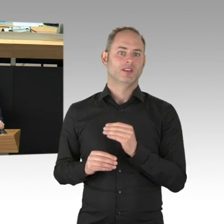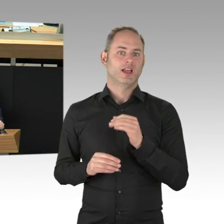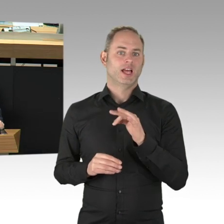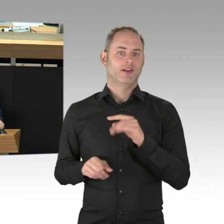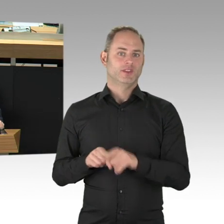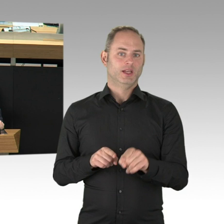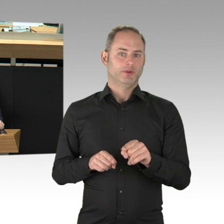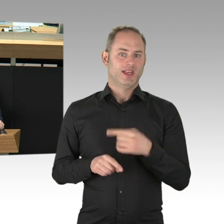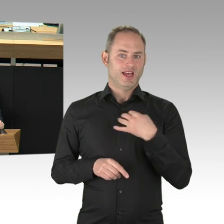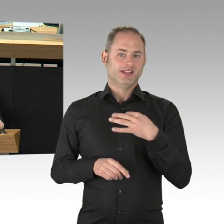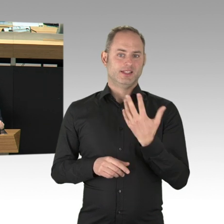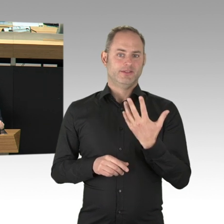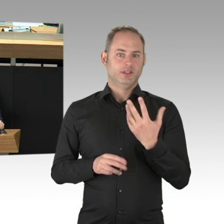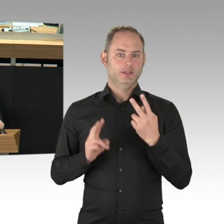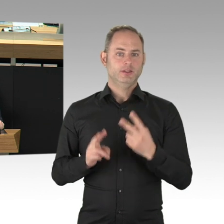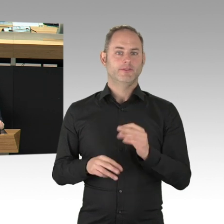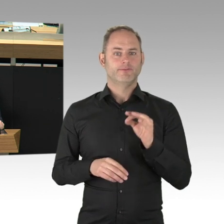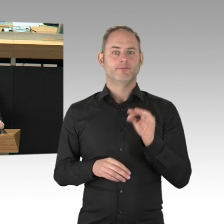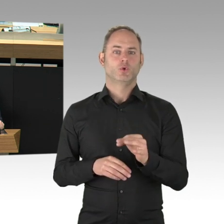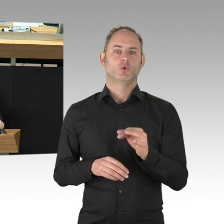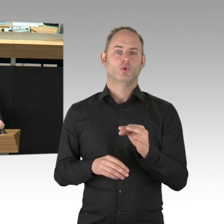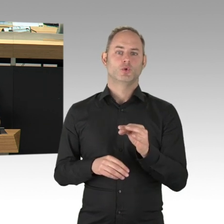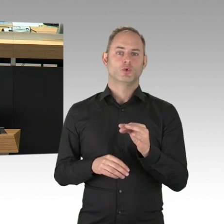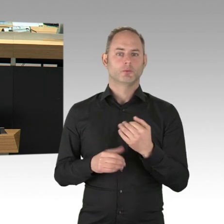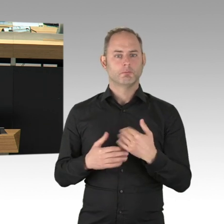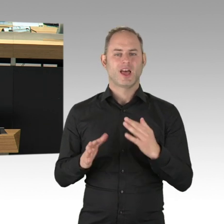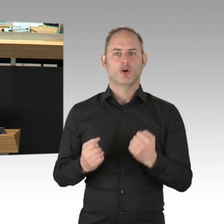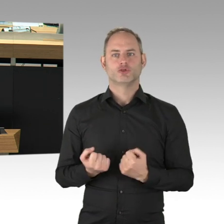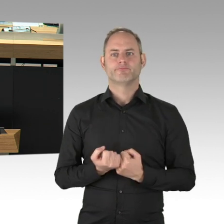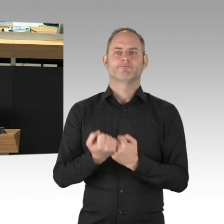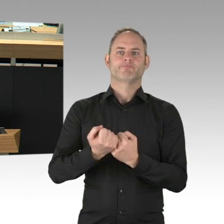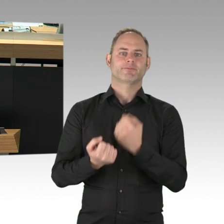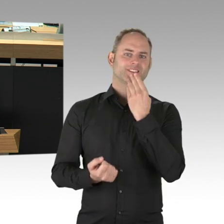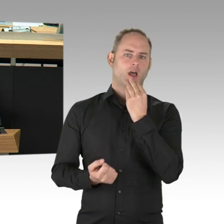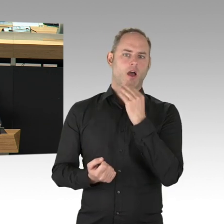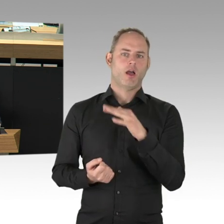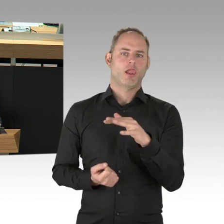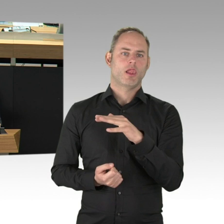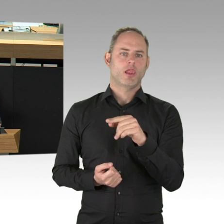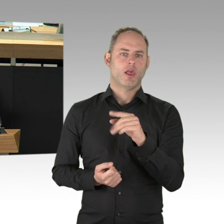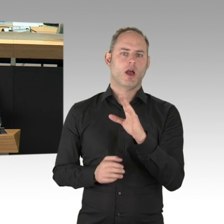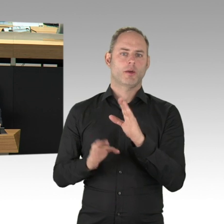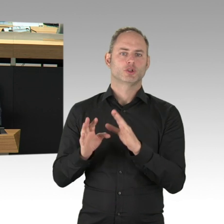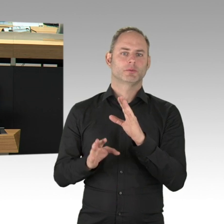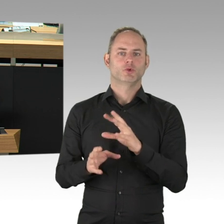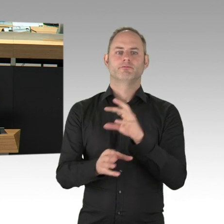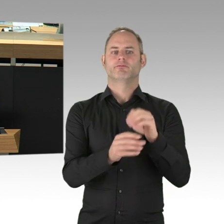der VN-Resolutionen, in denen ausschließlich Israel verurteilt wird, während andere Akteure des Nahostkonflikts erst gar nicht benannt